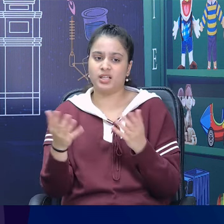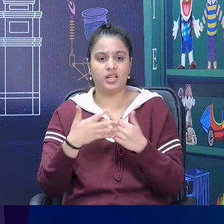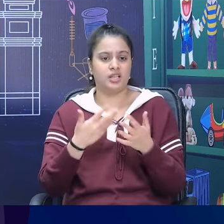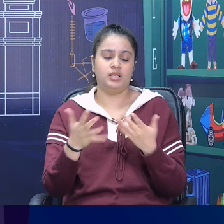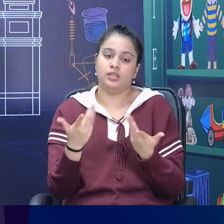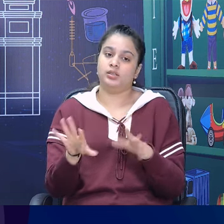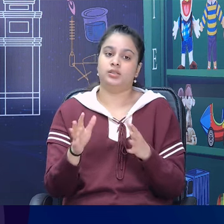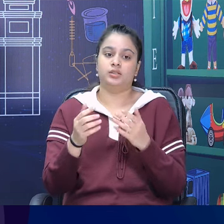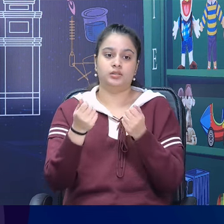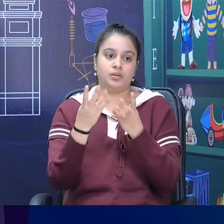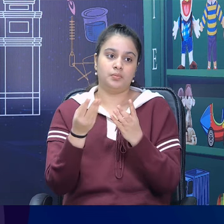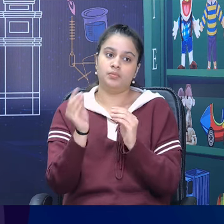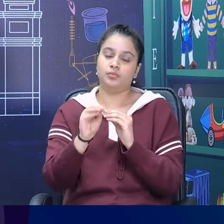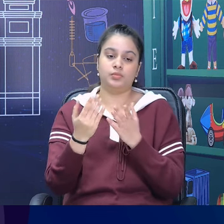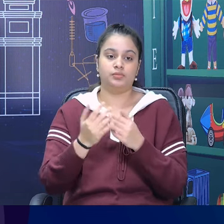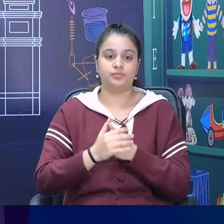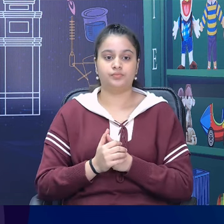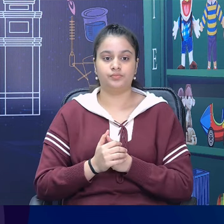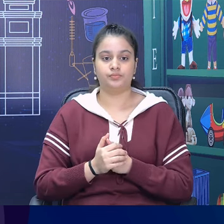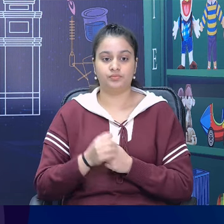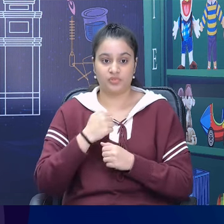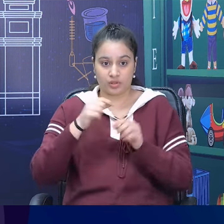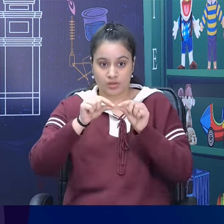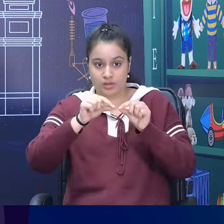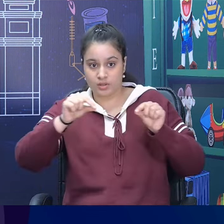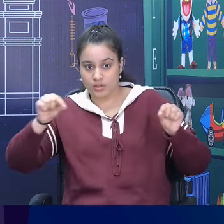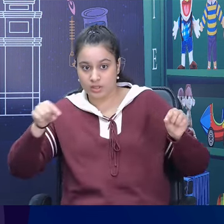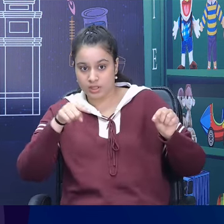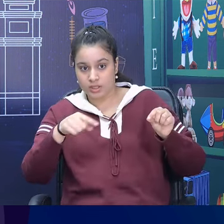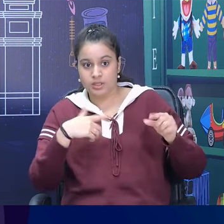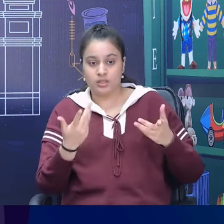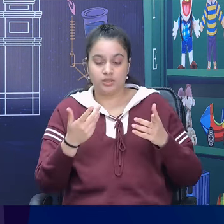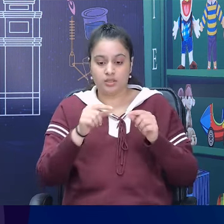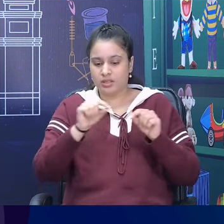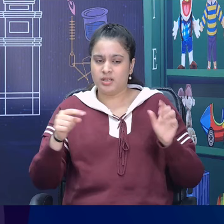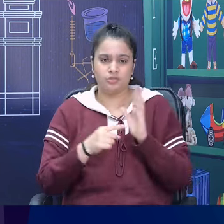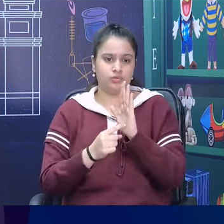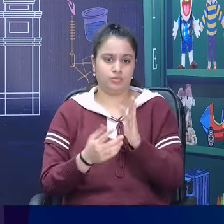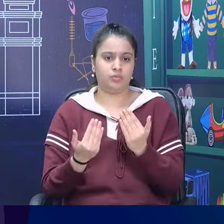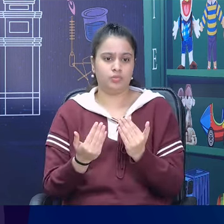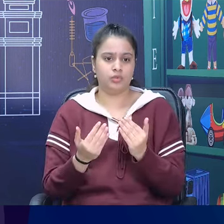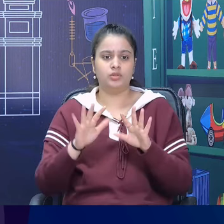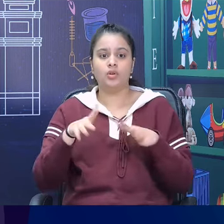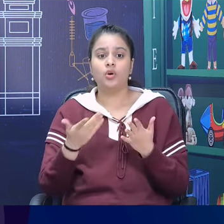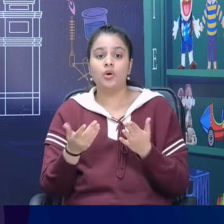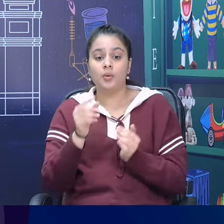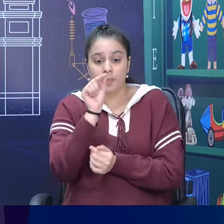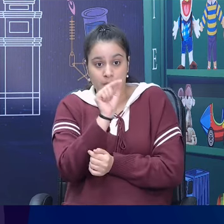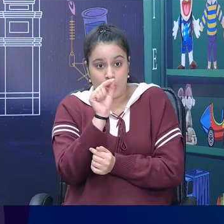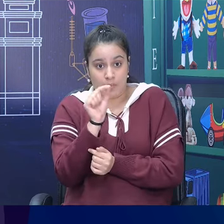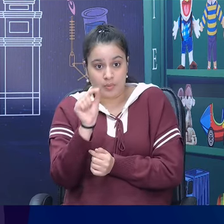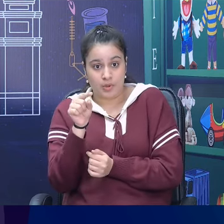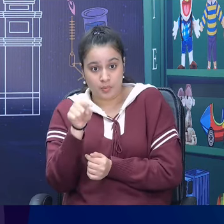ये जितने भी नंबर है हम इन्हें आपकी जो नंबर लाइन है या रियल लाइन है उस पर रिप्रेजेंट कर सकते हैं और जो एवरी पॉइंट है उसका जो